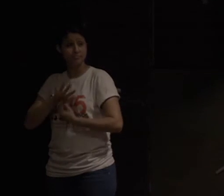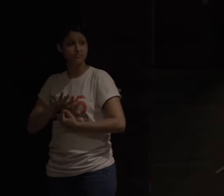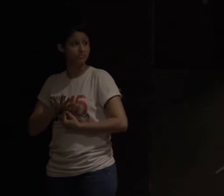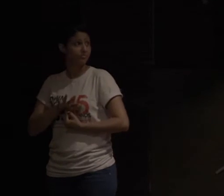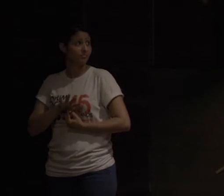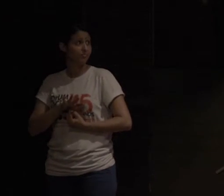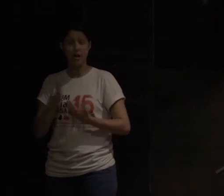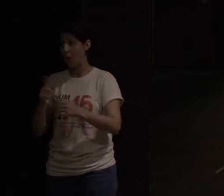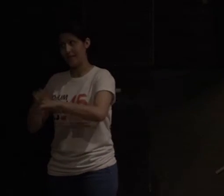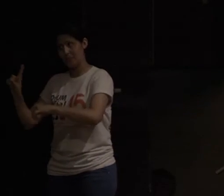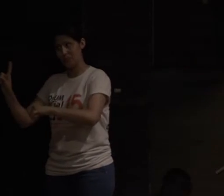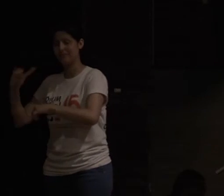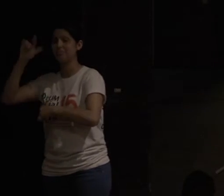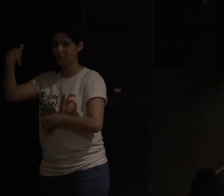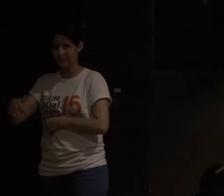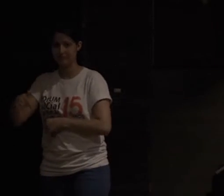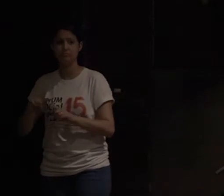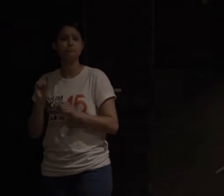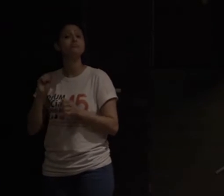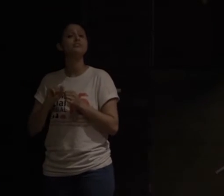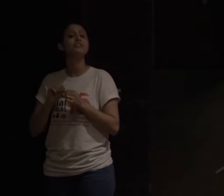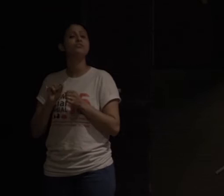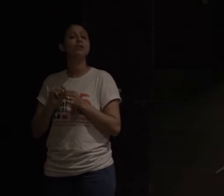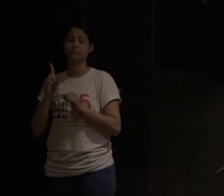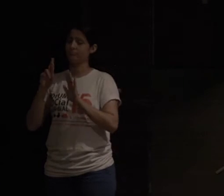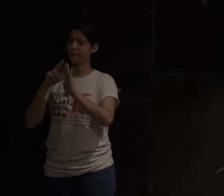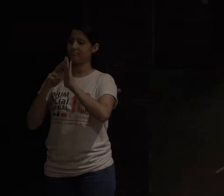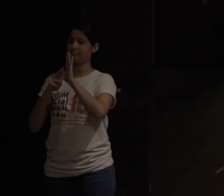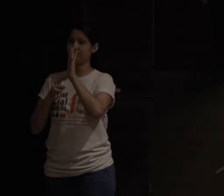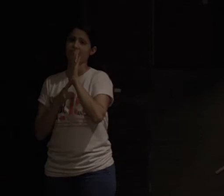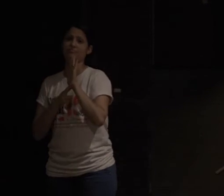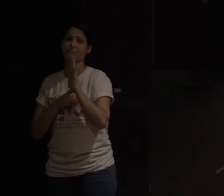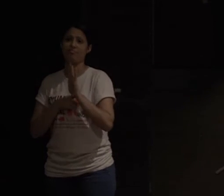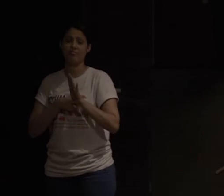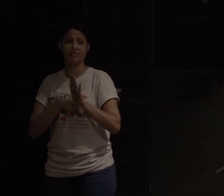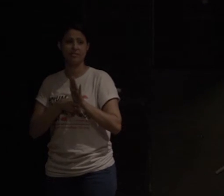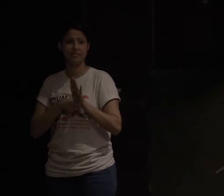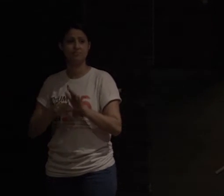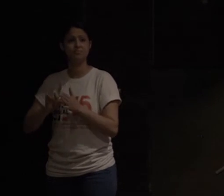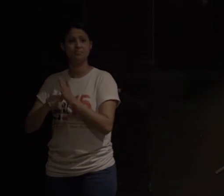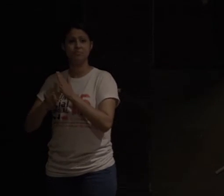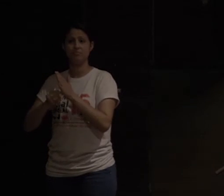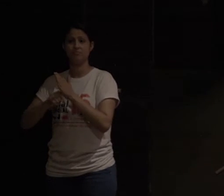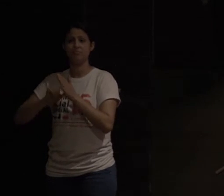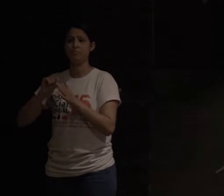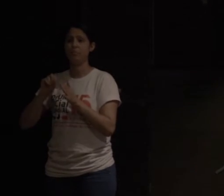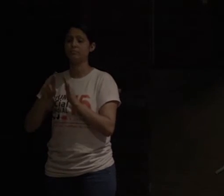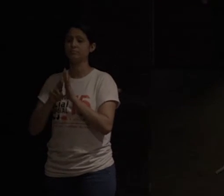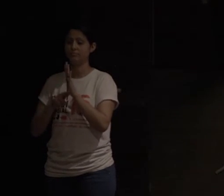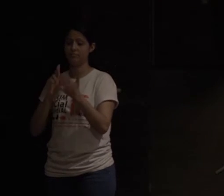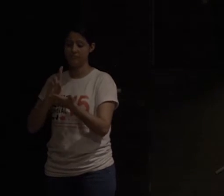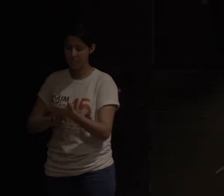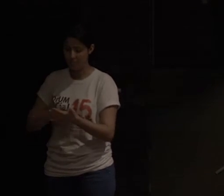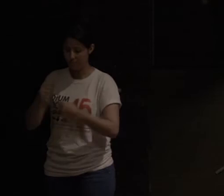agora não vou tomar tempo com isso. O que é que eu faço? São rappers que estão a assistir à minha aula e depois da minha aula desconstrói a minha